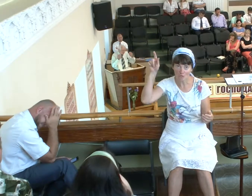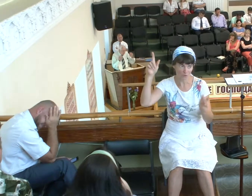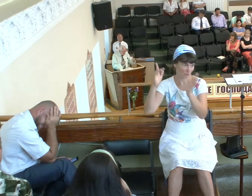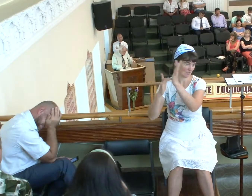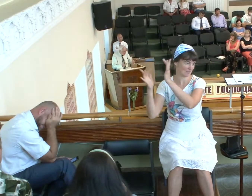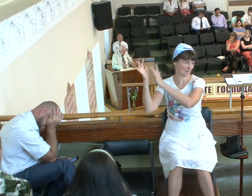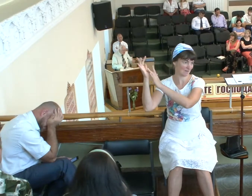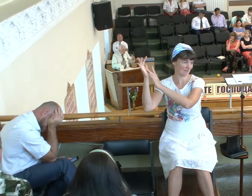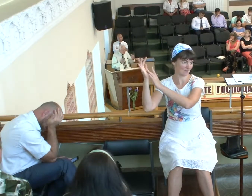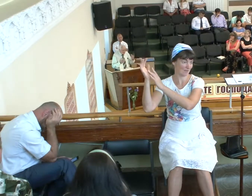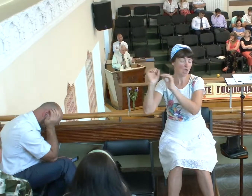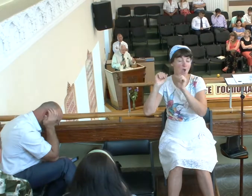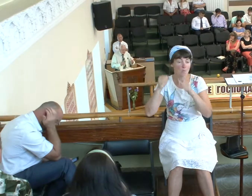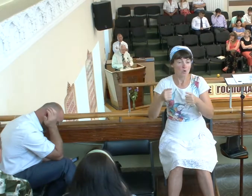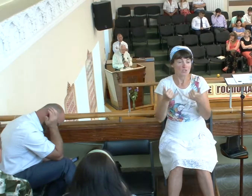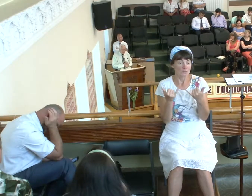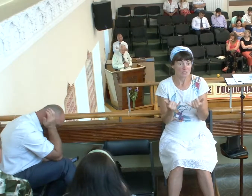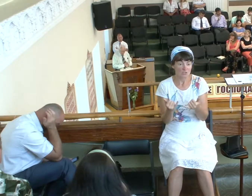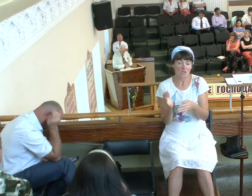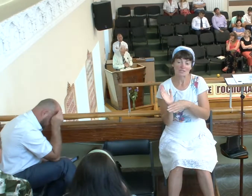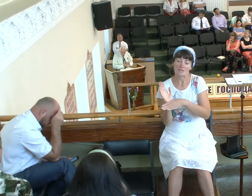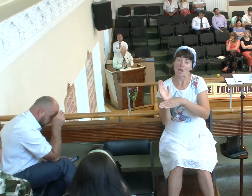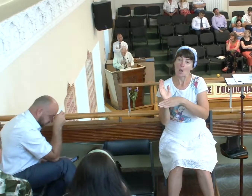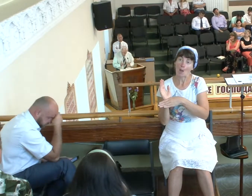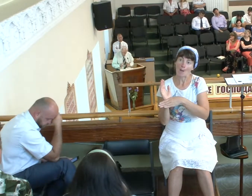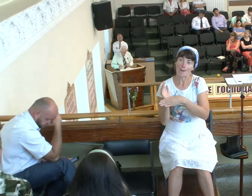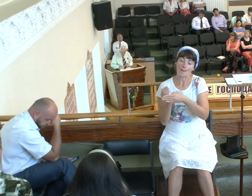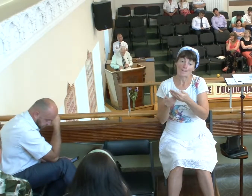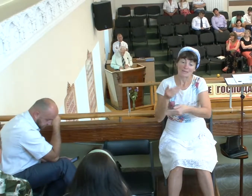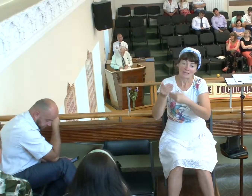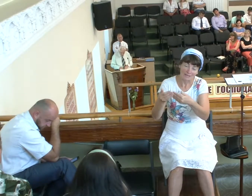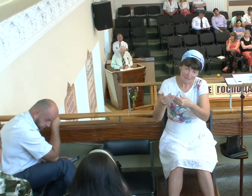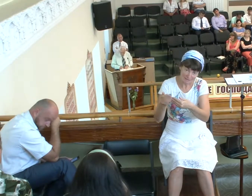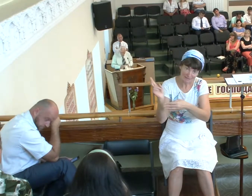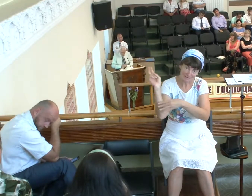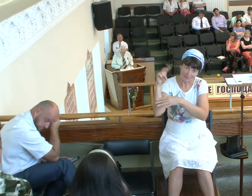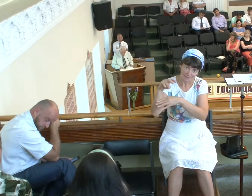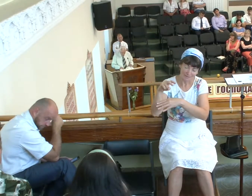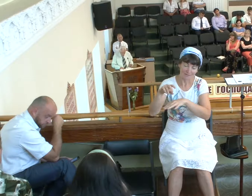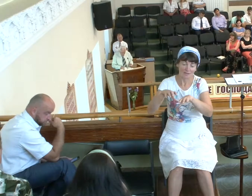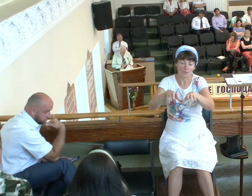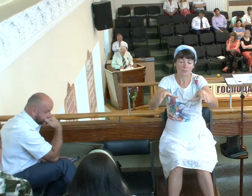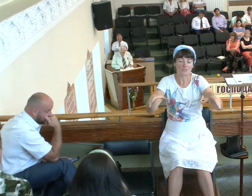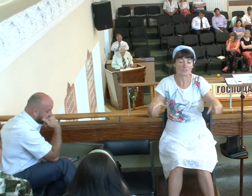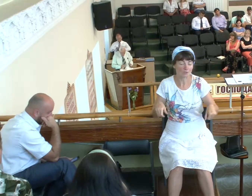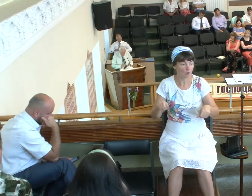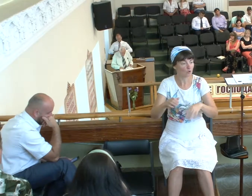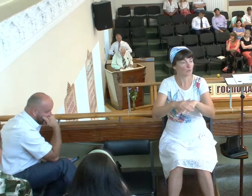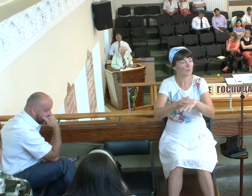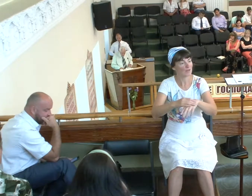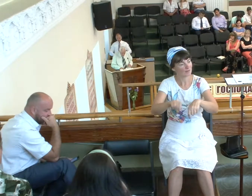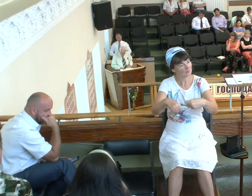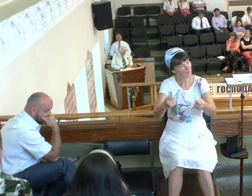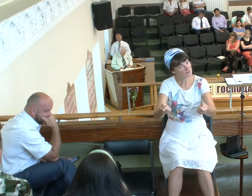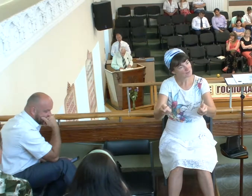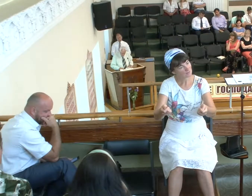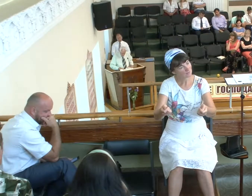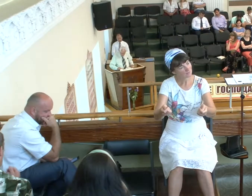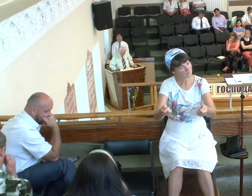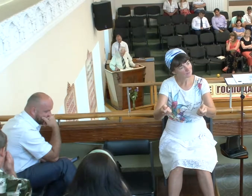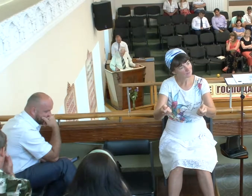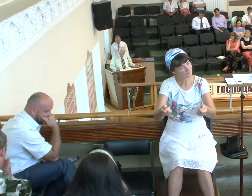благодати благодаря крови Иисуса Христа. И Петр это понял. И поэтому он пишет о драгоценной